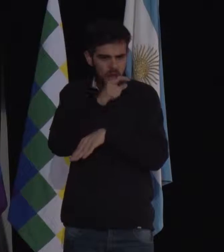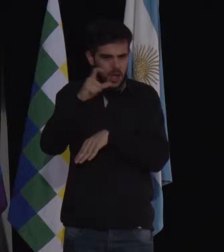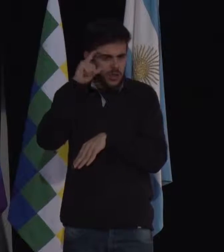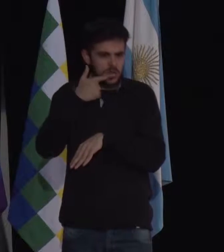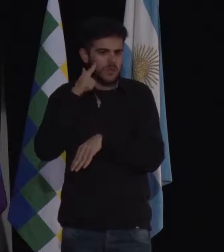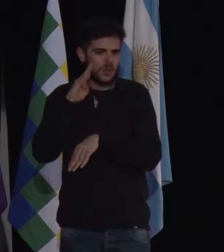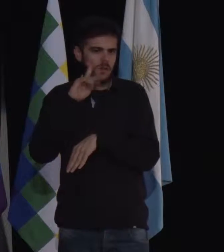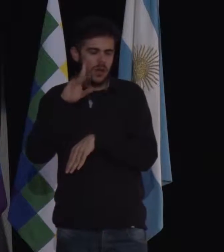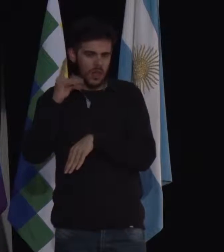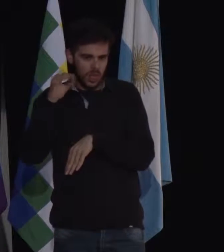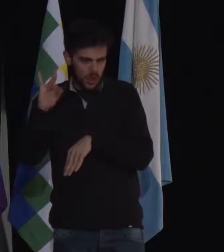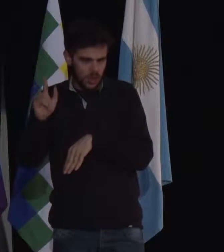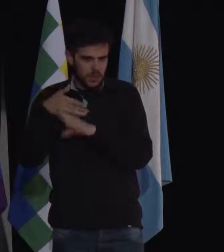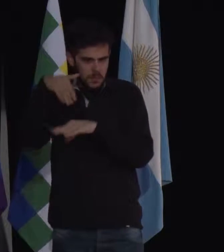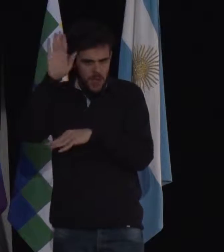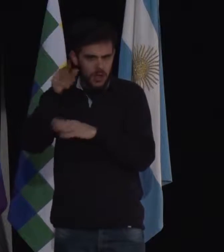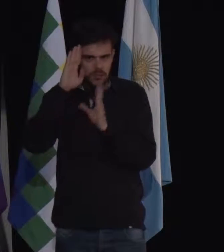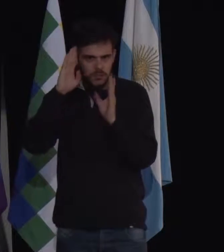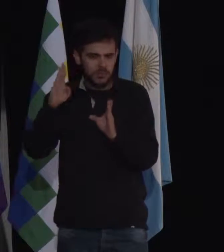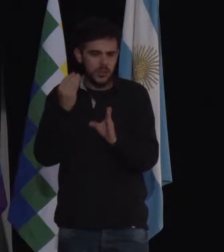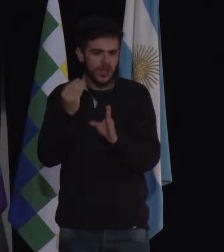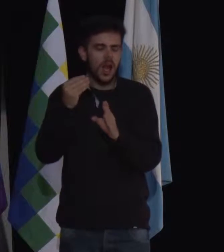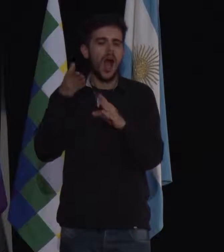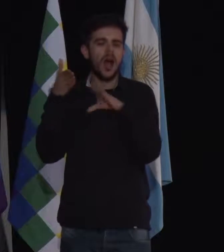acceso a la comunicación.